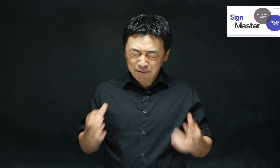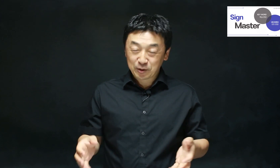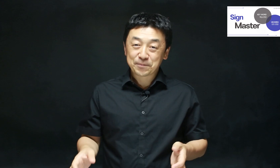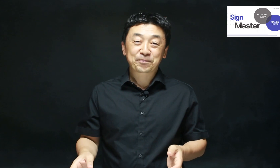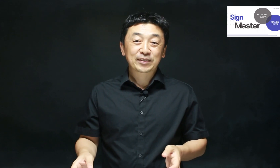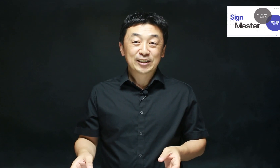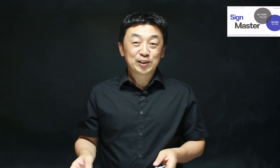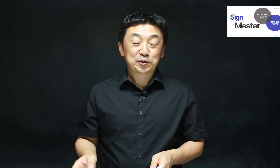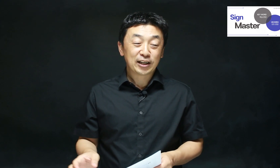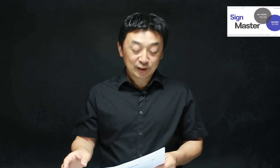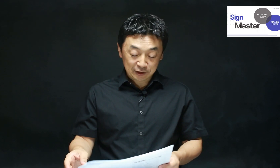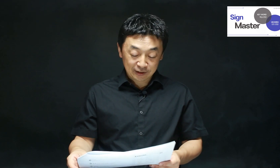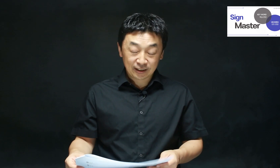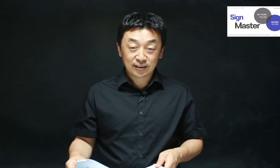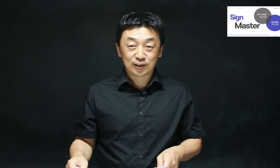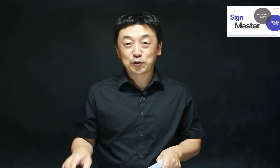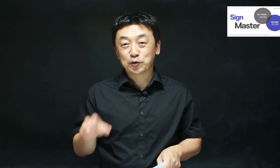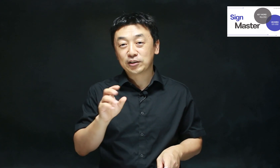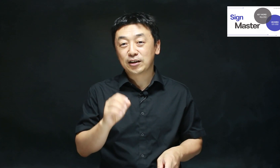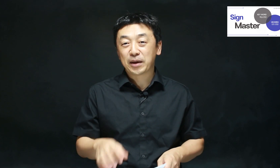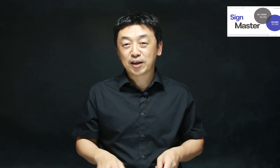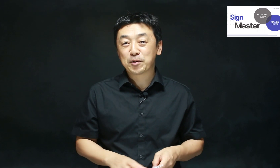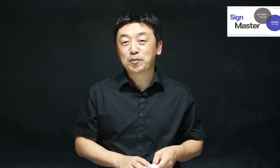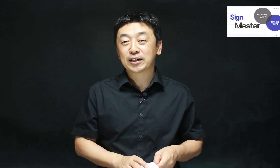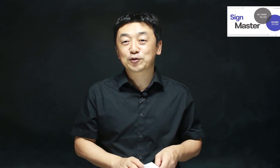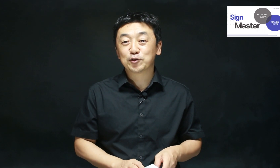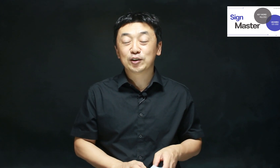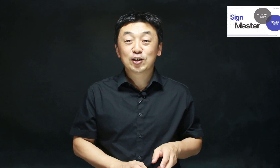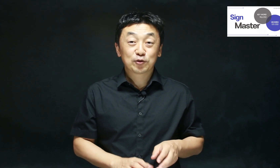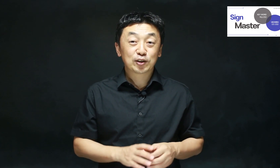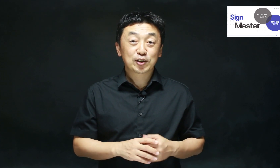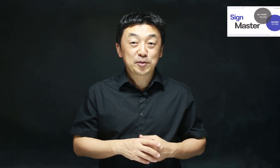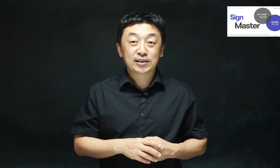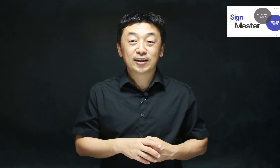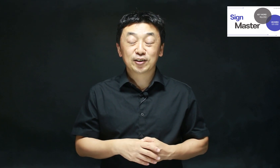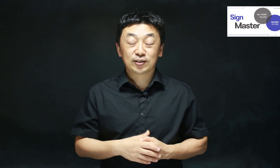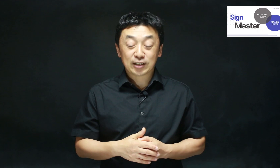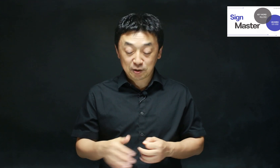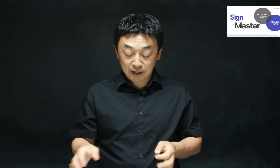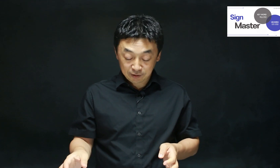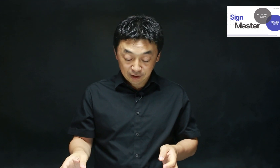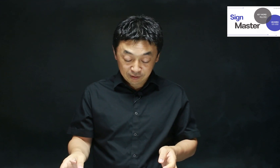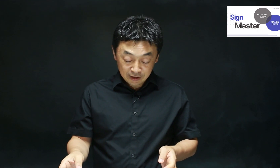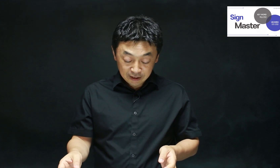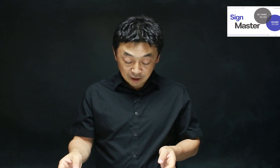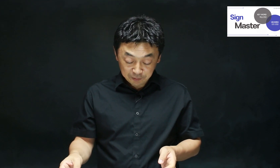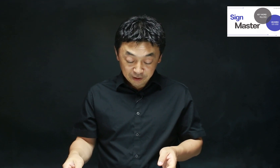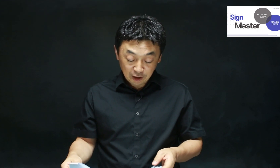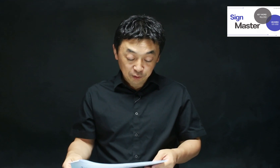한번 시도를 하는 거죠. 네. 그래서 요거를 100개만 뽑아가지고 우선 첫 번째 작업을 할 건데요. 이 작업들이 나올